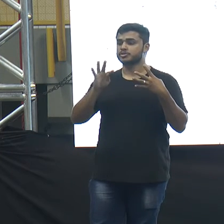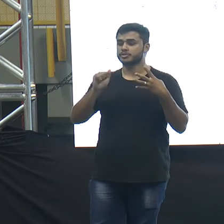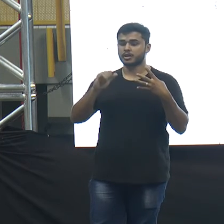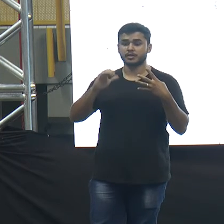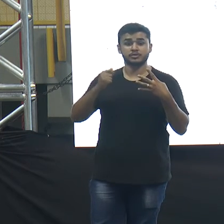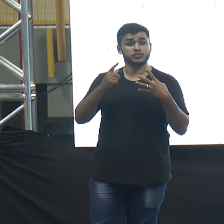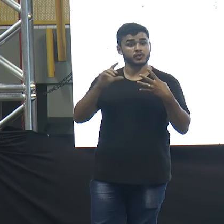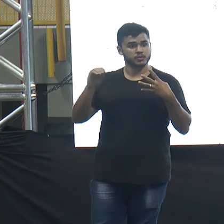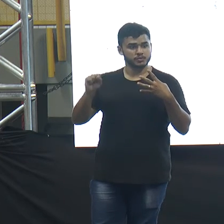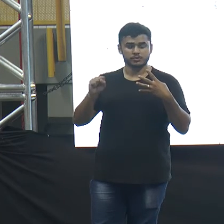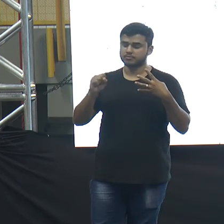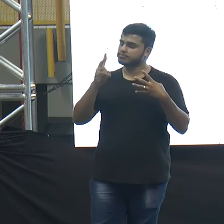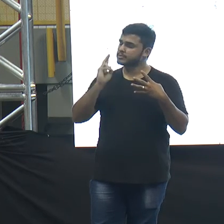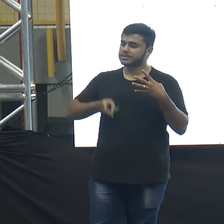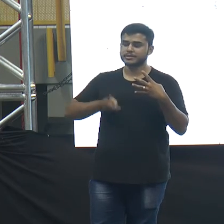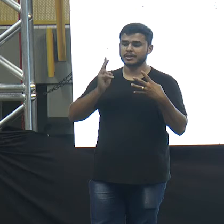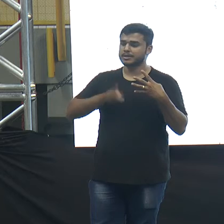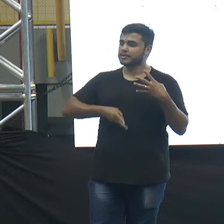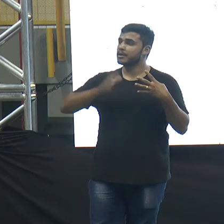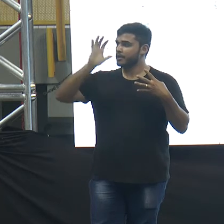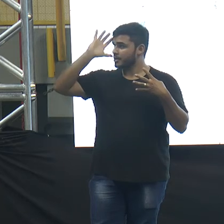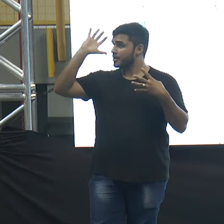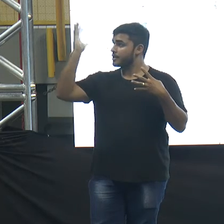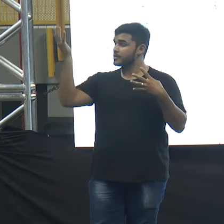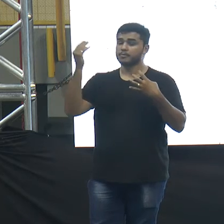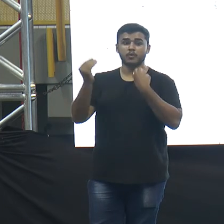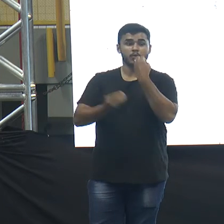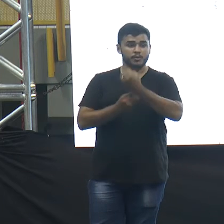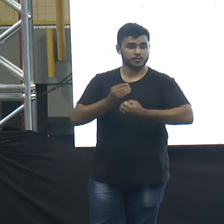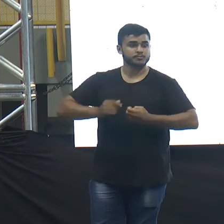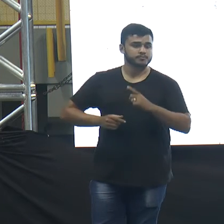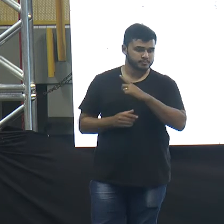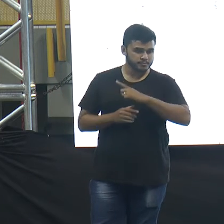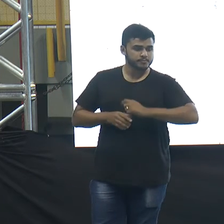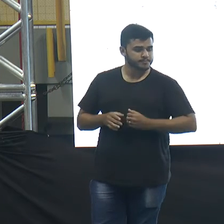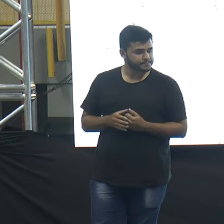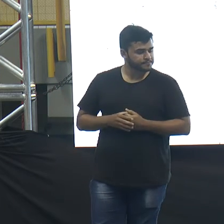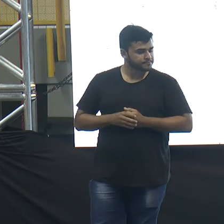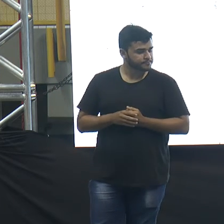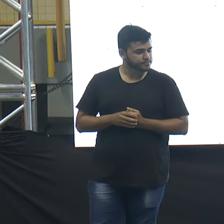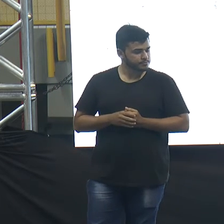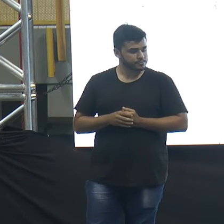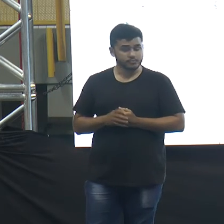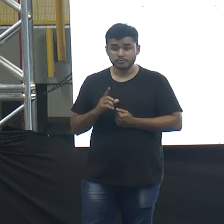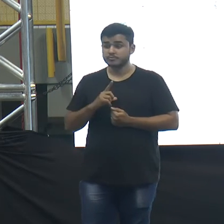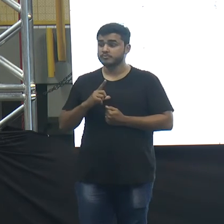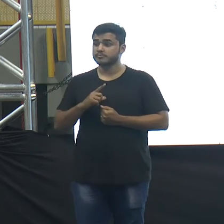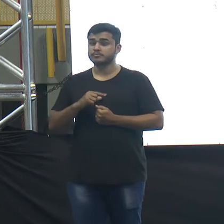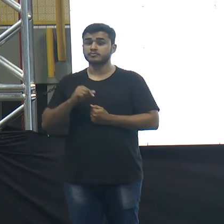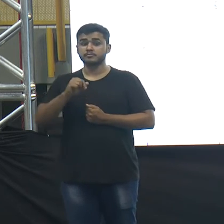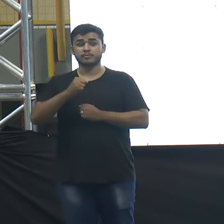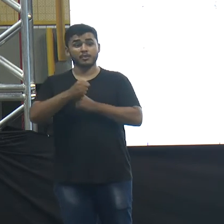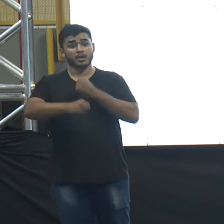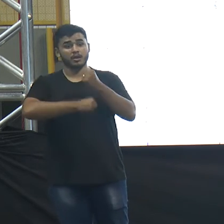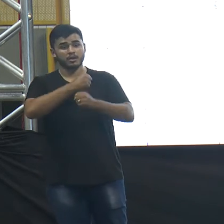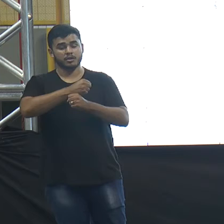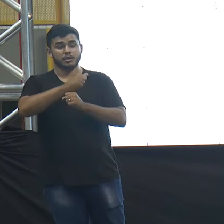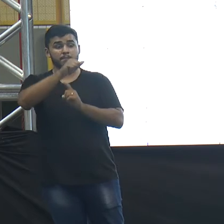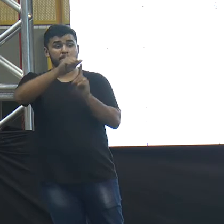galera, sempre, tá, você vai precisar desse conhecimento. Lembra, vamos começar por